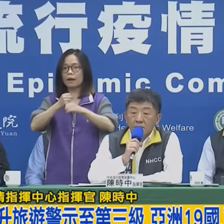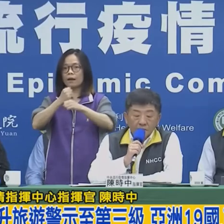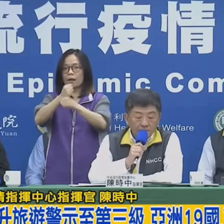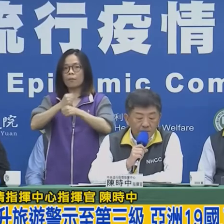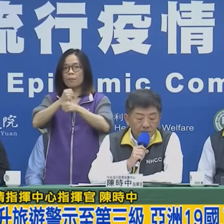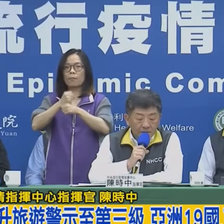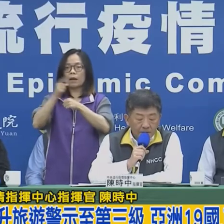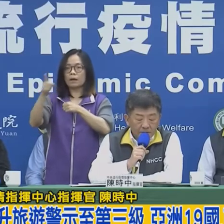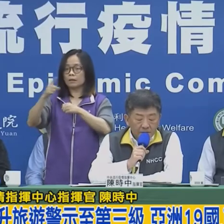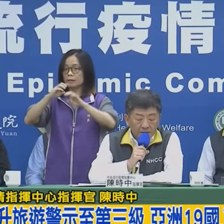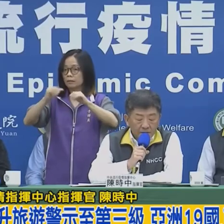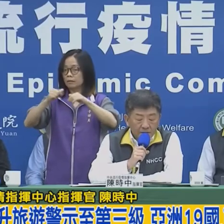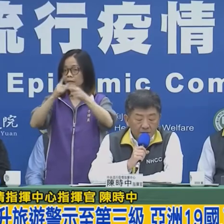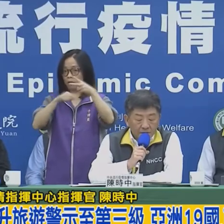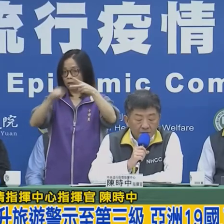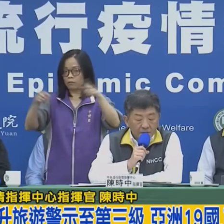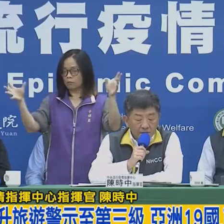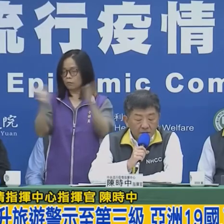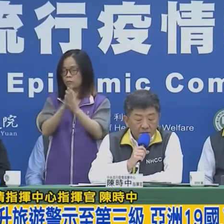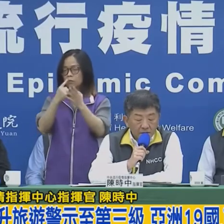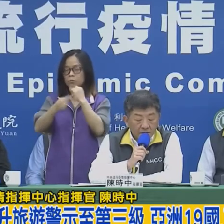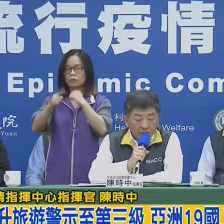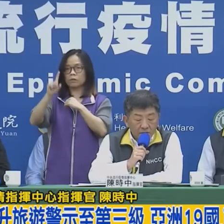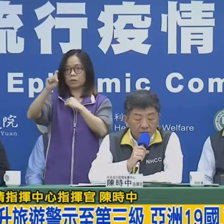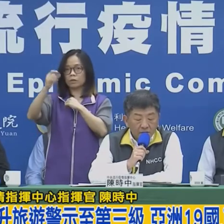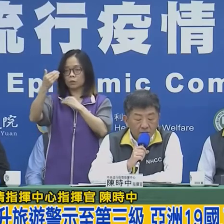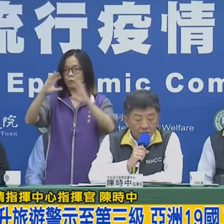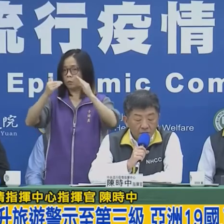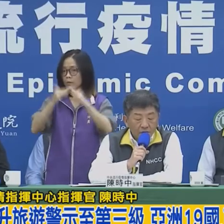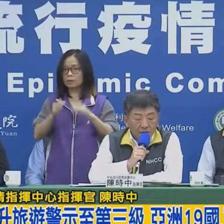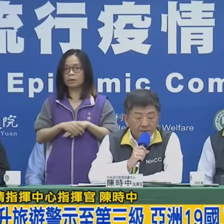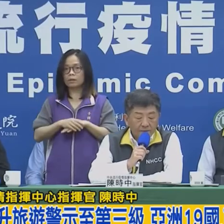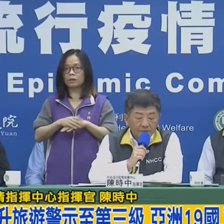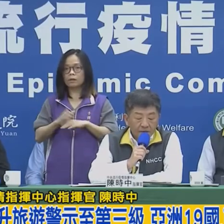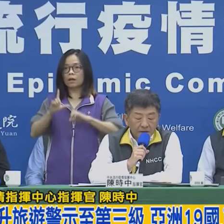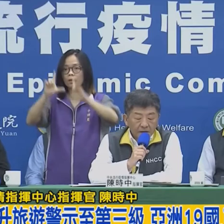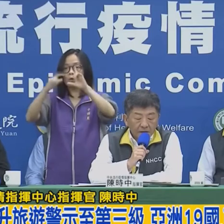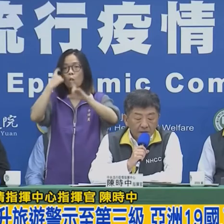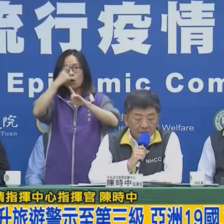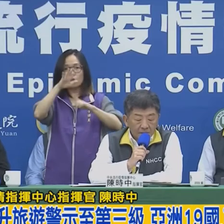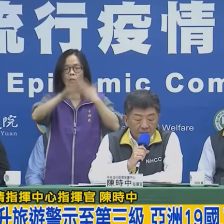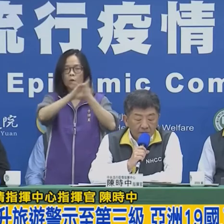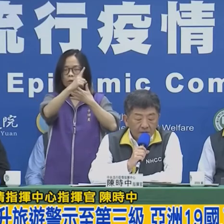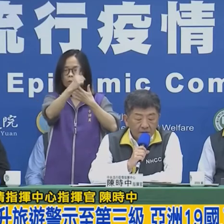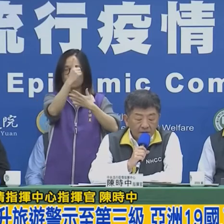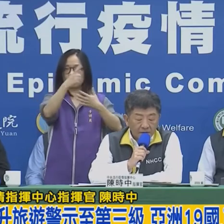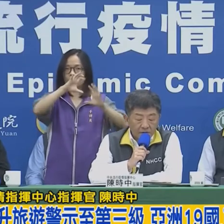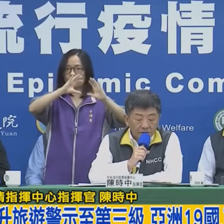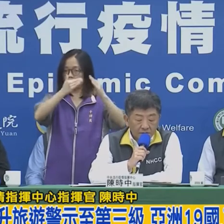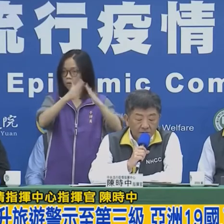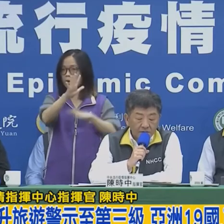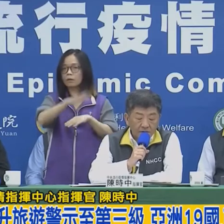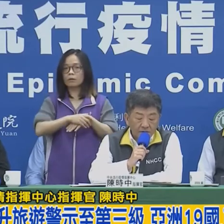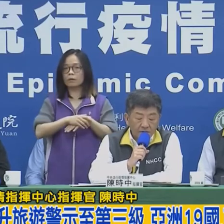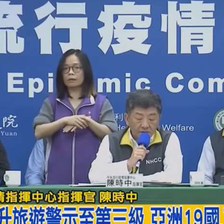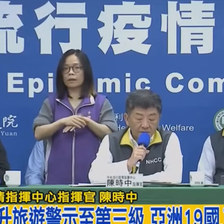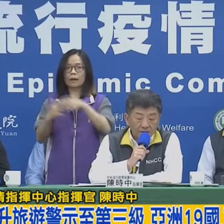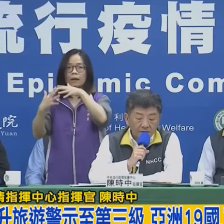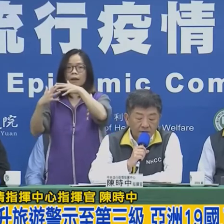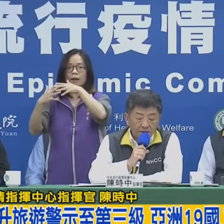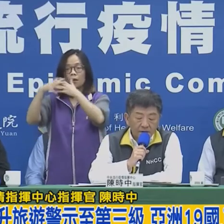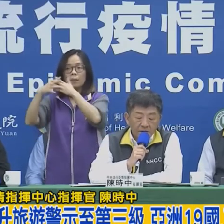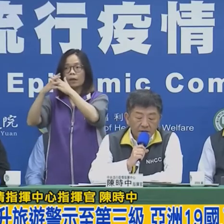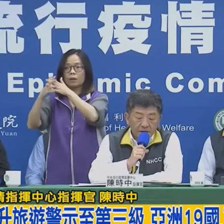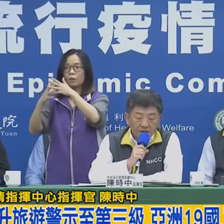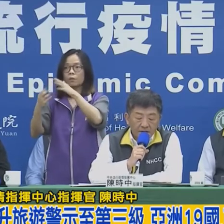共19国。那东欧有一个摩尔多瓦，那美国华盛顿州、纽约